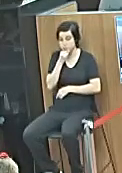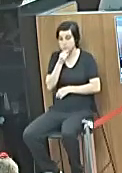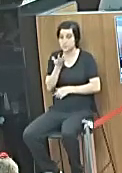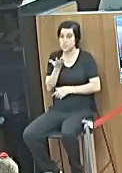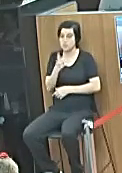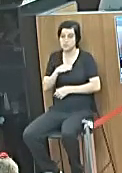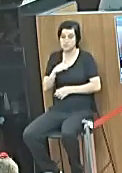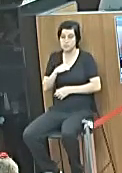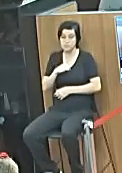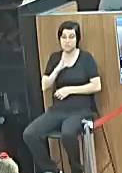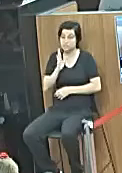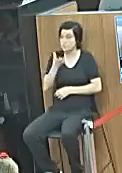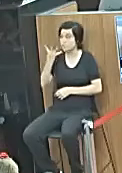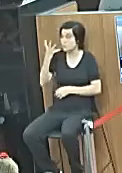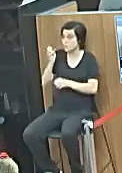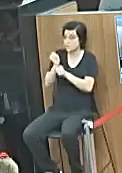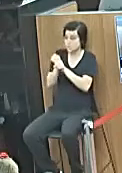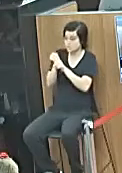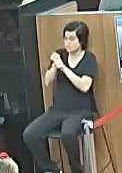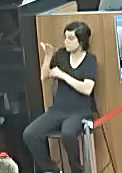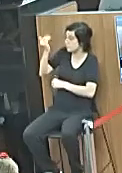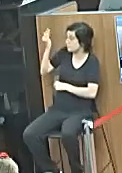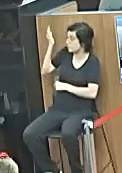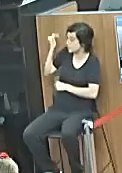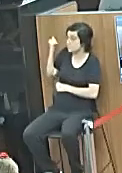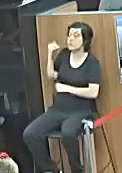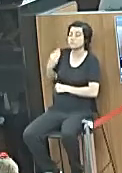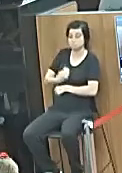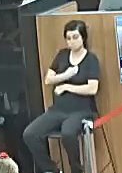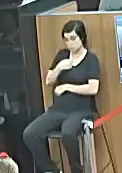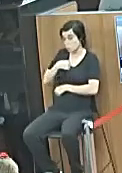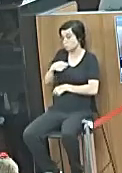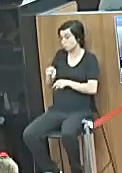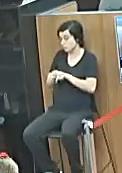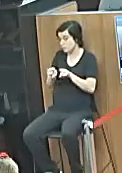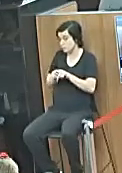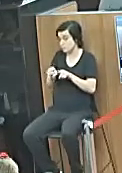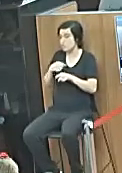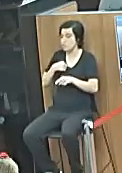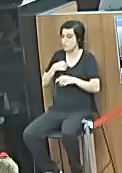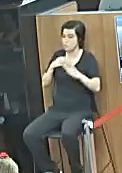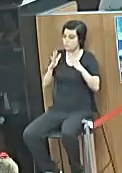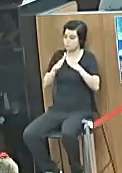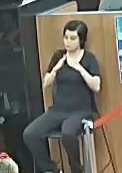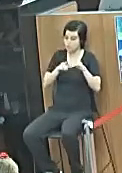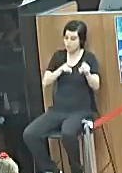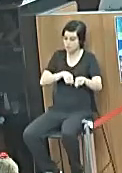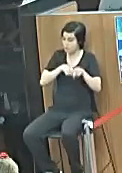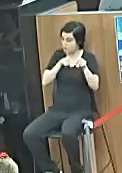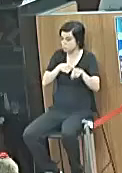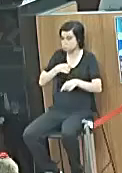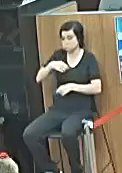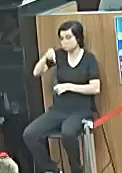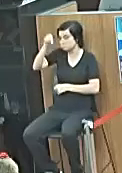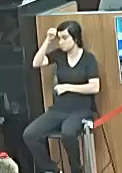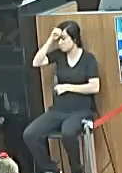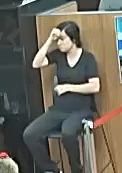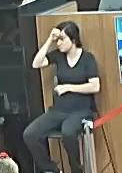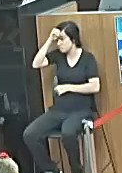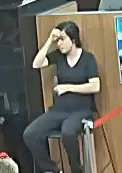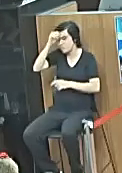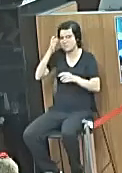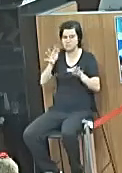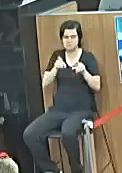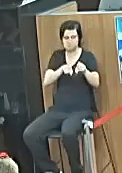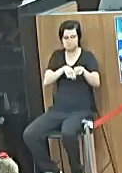40 e tantos anos atrás eu também fazia parte pra eu morava na rossi não sabia que era um agricultor familiar